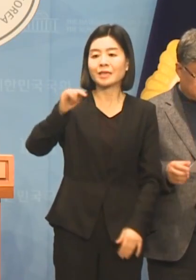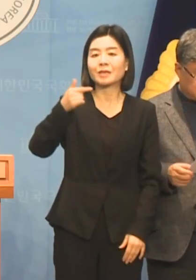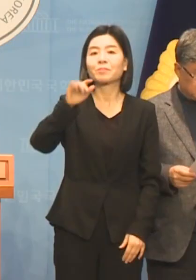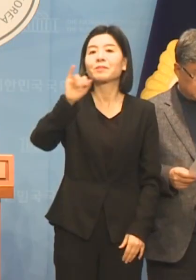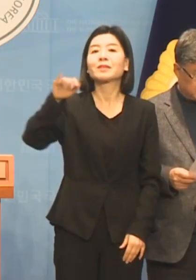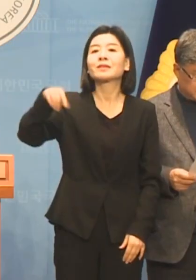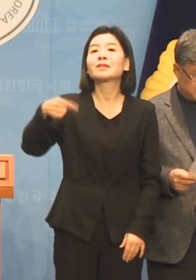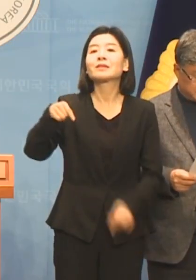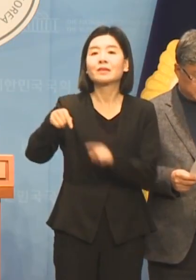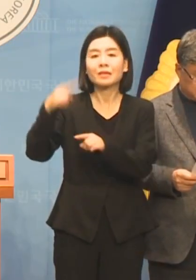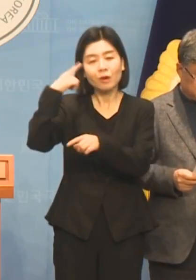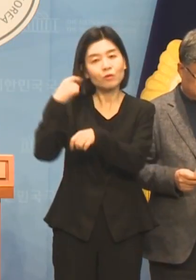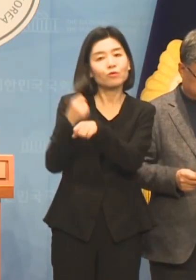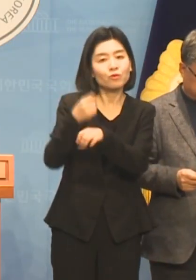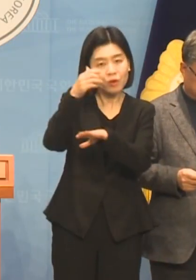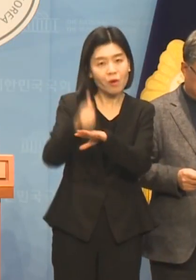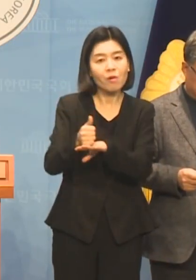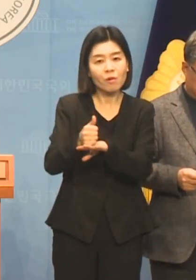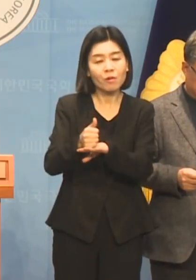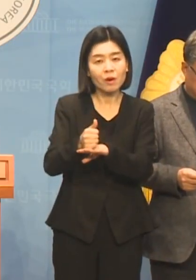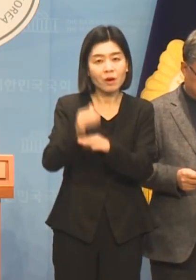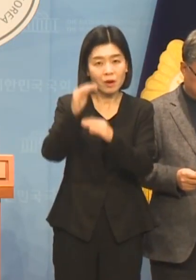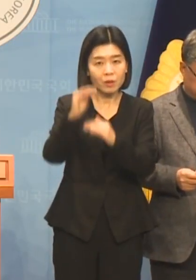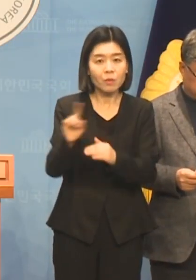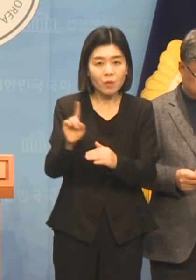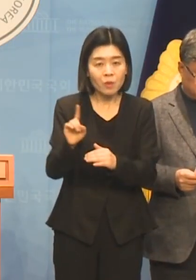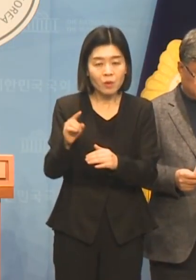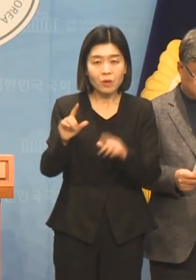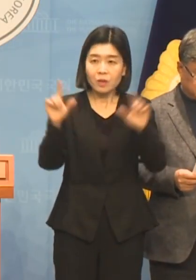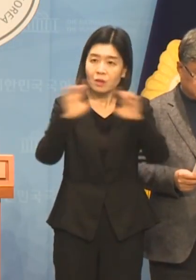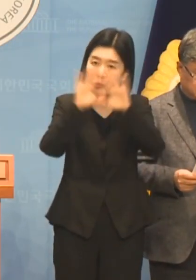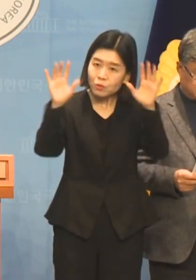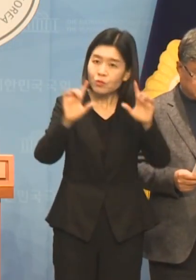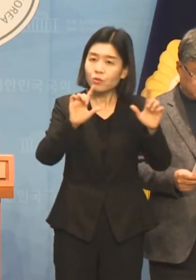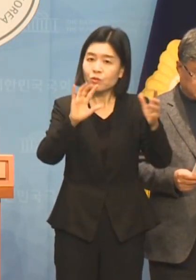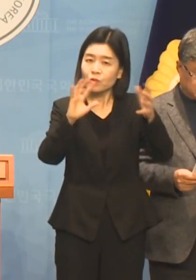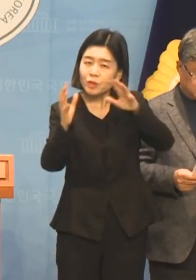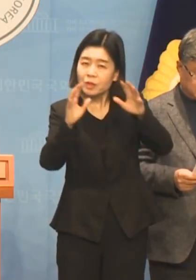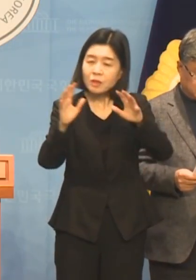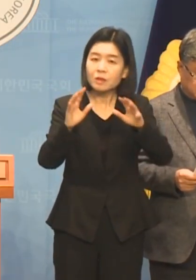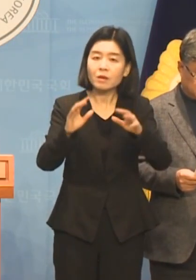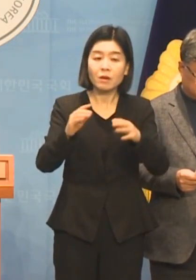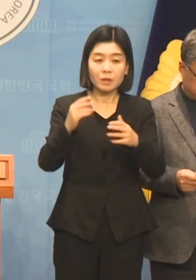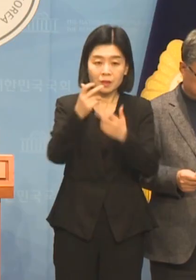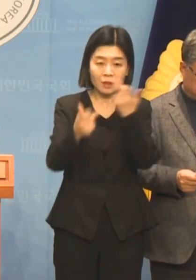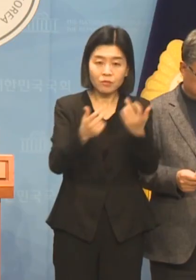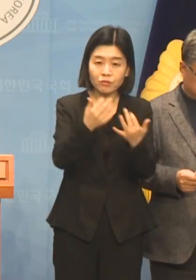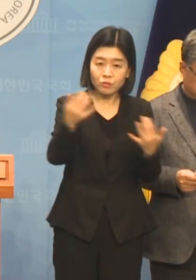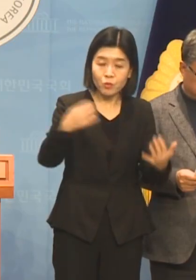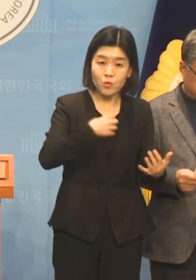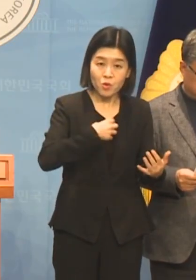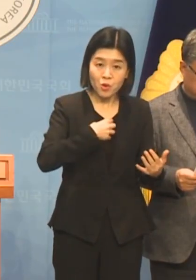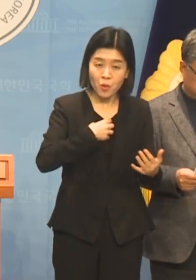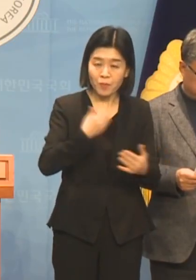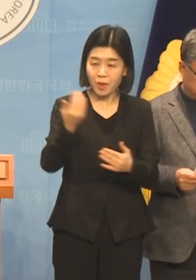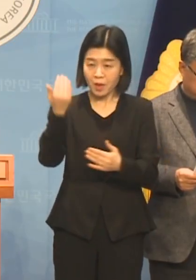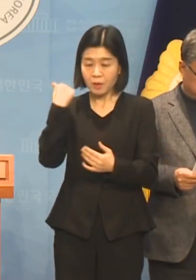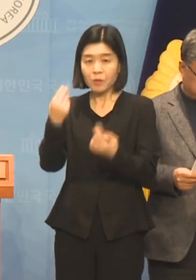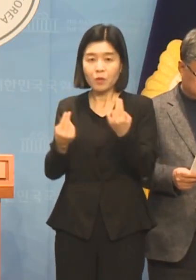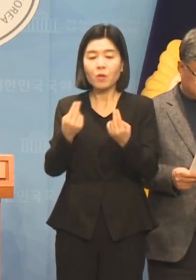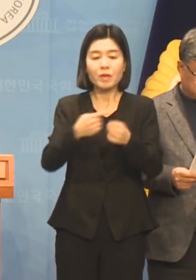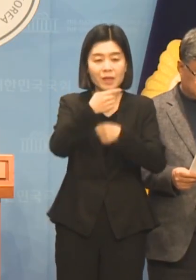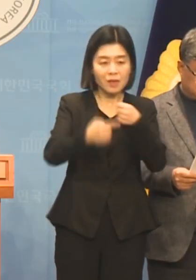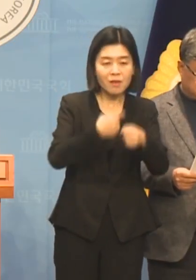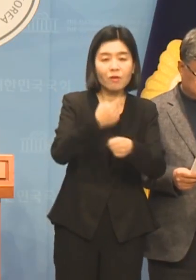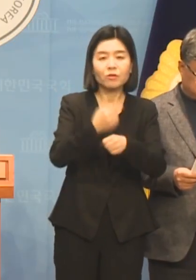카이스트에 의뢰한 연구 결과에 따르면 기후위기로 인해 국내 산불 위험 일수는 산업화 이전 대비 연간